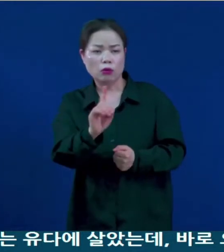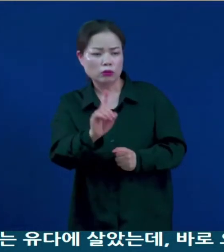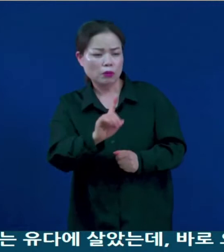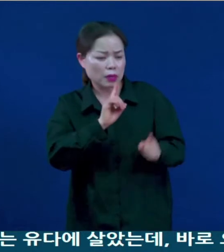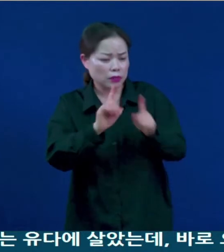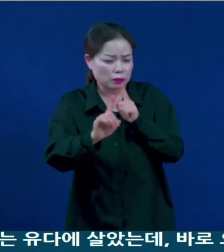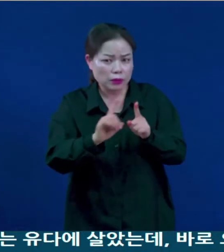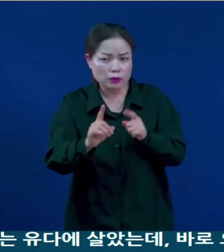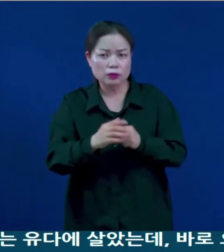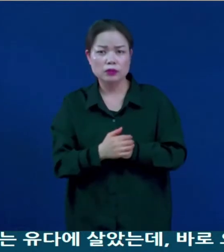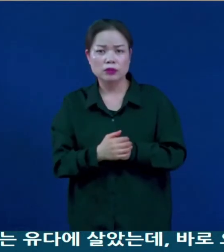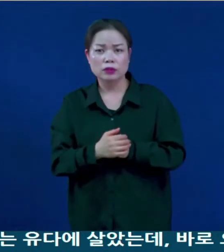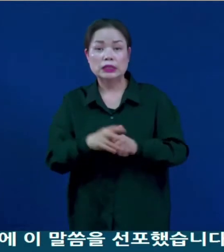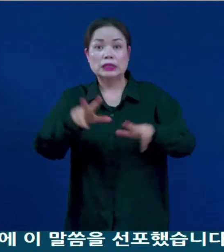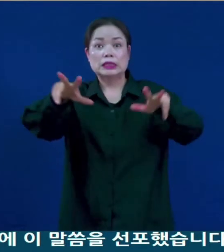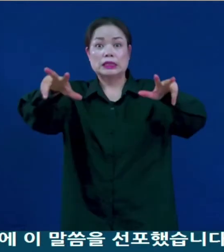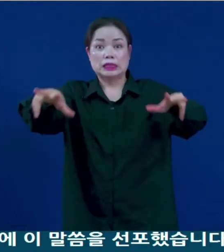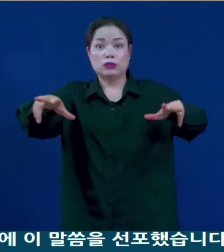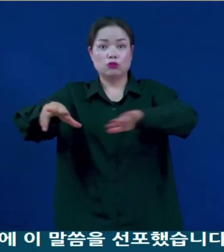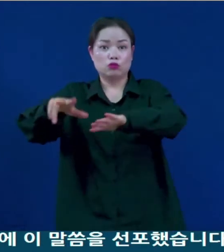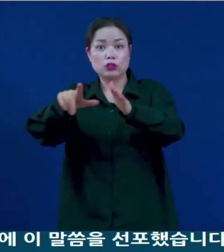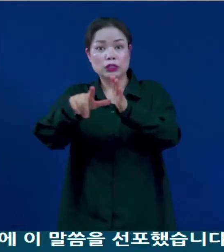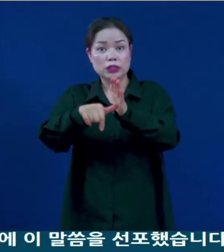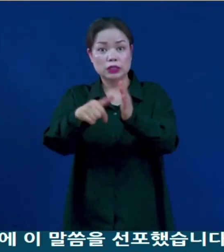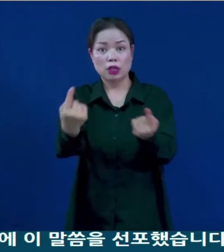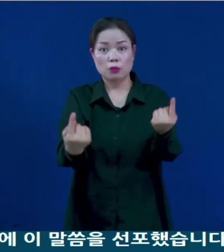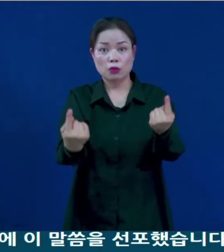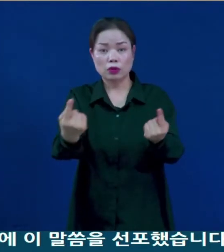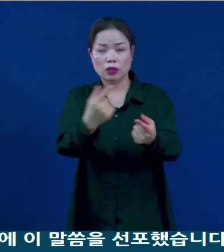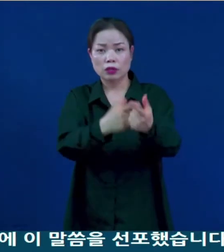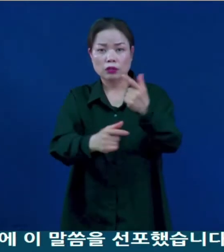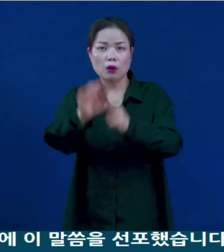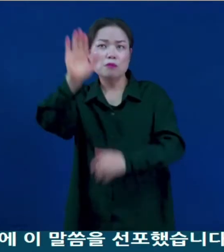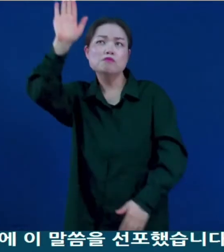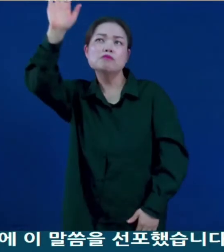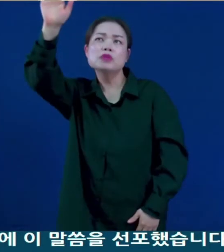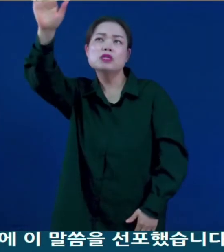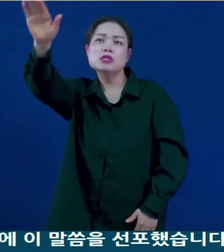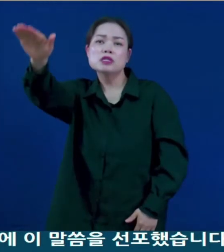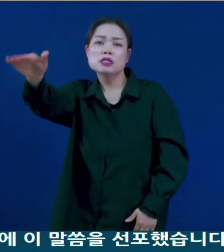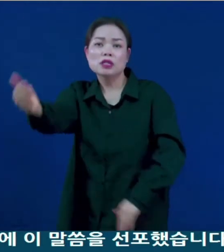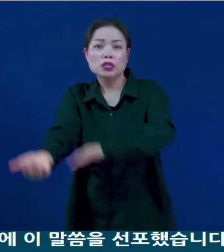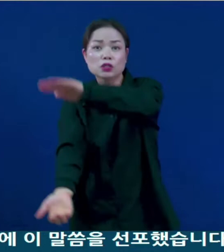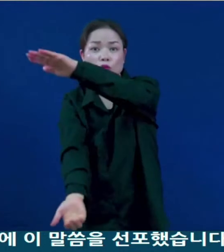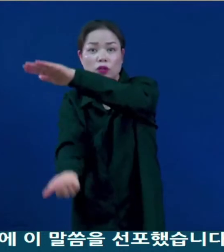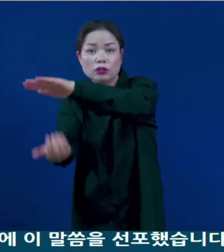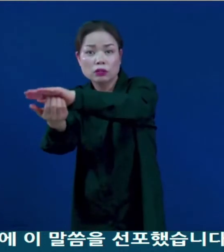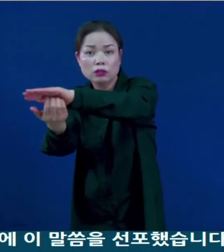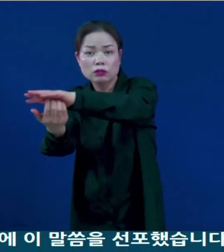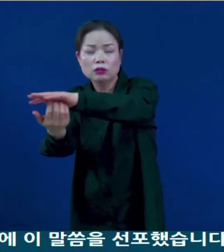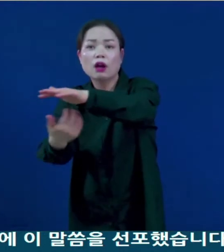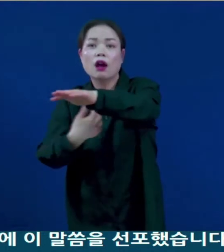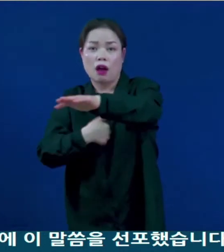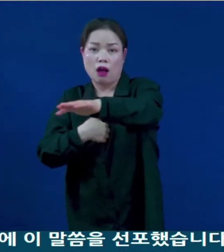어떤 말씀은 지금 우리 시대보다 더 미래에 이루어질 것을 알 수